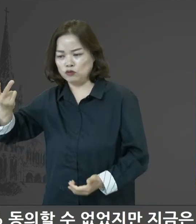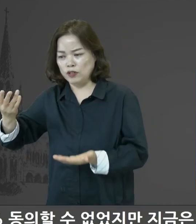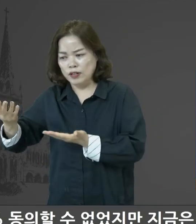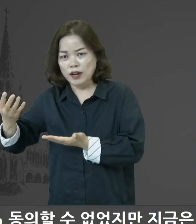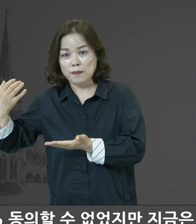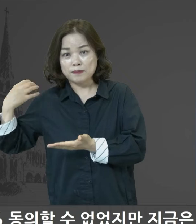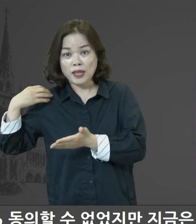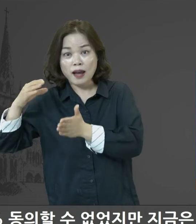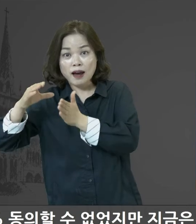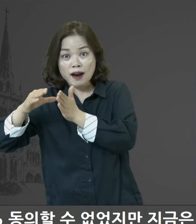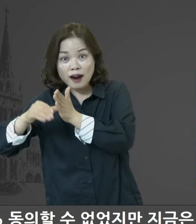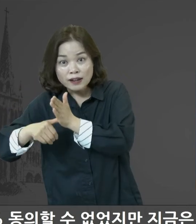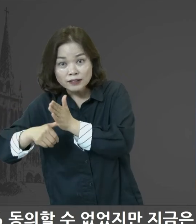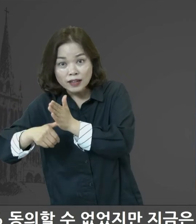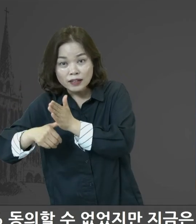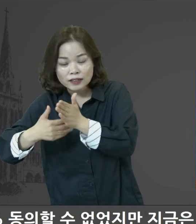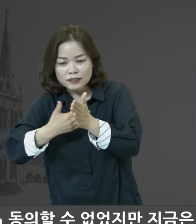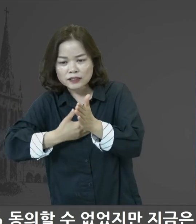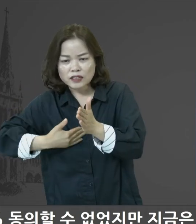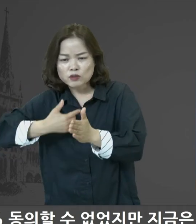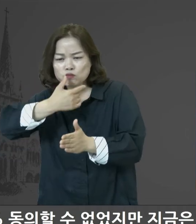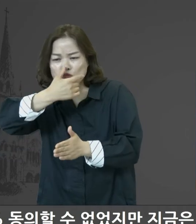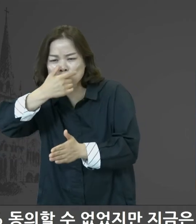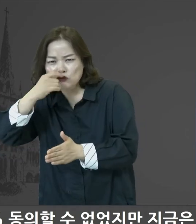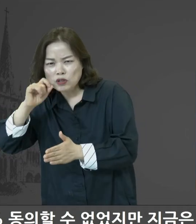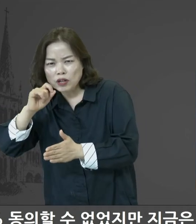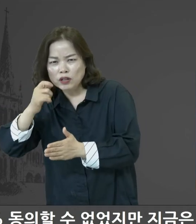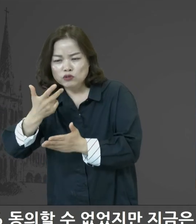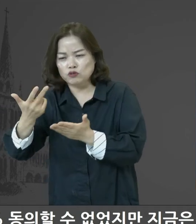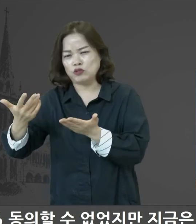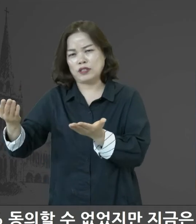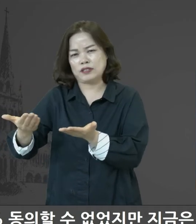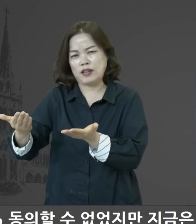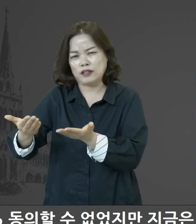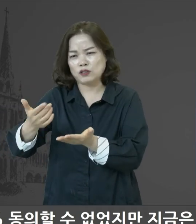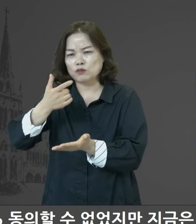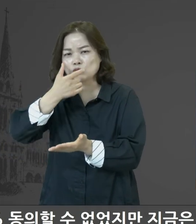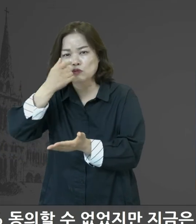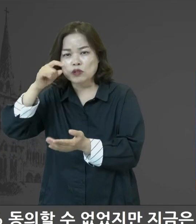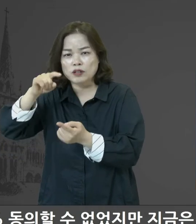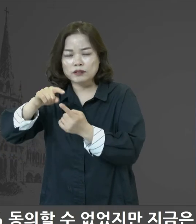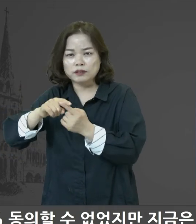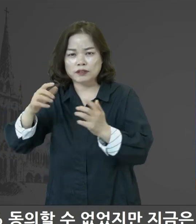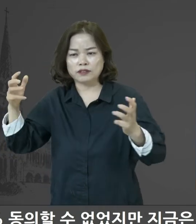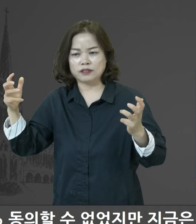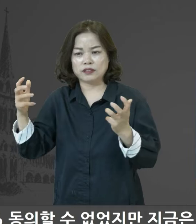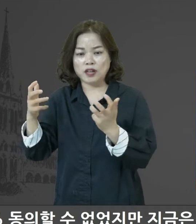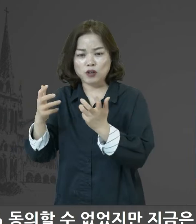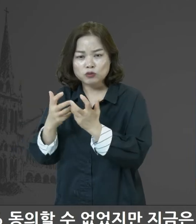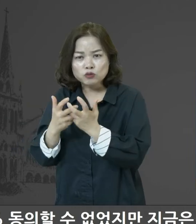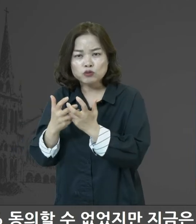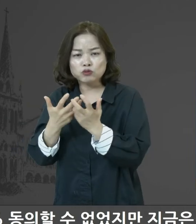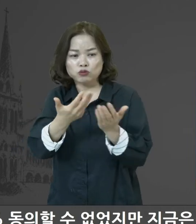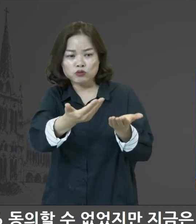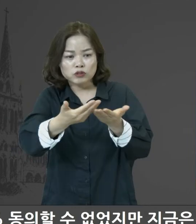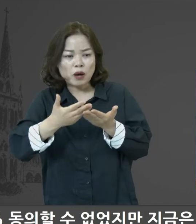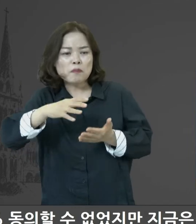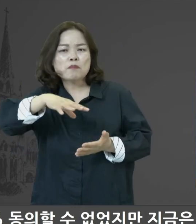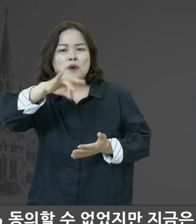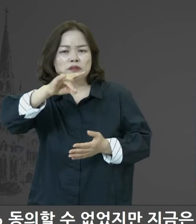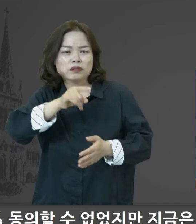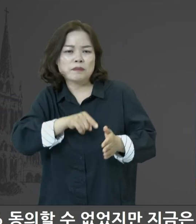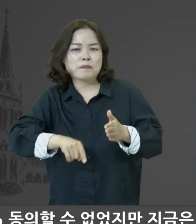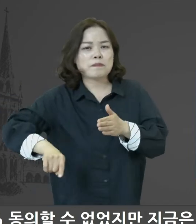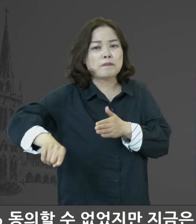감당할 때에 사도 바울의 이런 부족한 것, 주의 사역을 위해서 이 부족한 것을 채우는 일에 누구보다 먼저 했을